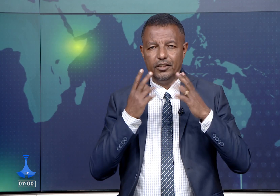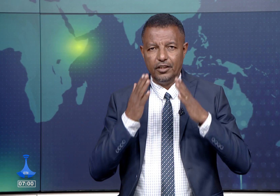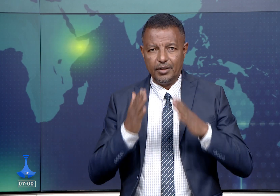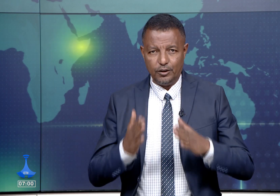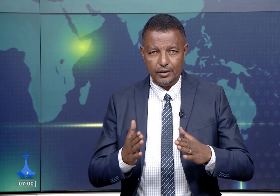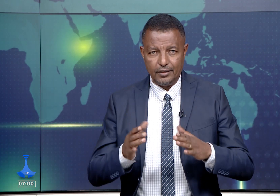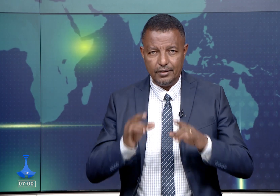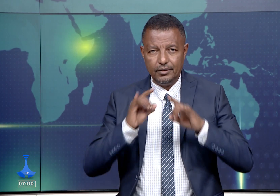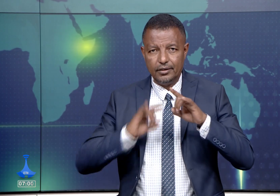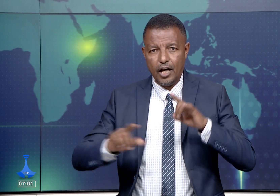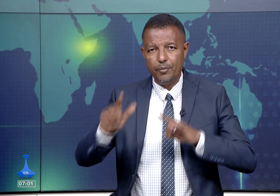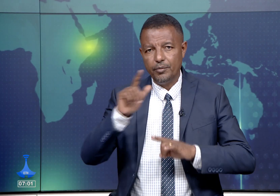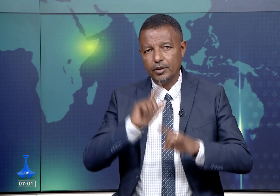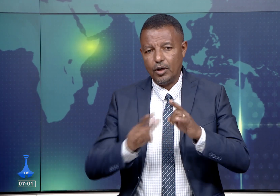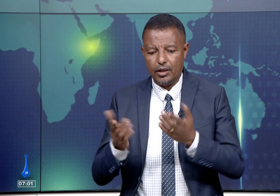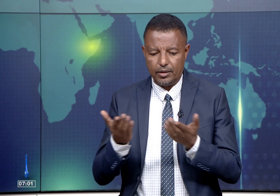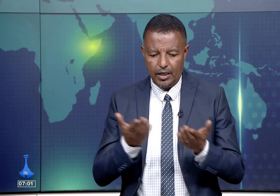ጤናስጥልኝ ተመልካቾቻችን፣ ዜና በምልክት ቋንቋ ቀርባለሁ።